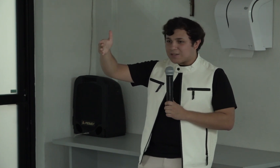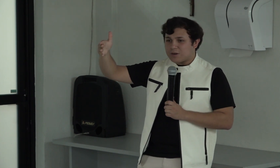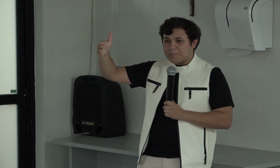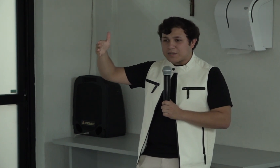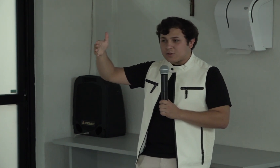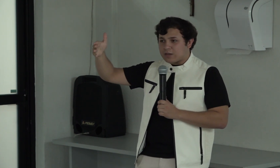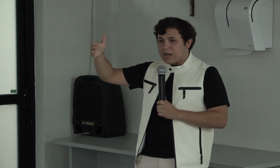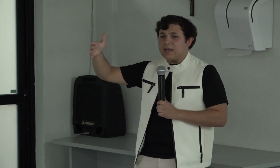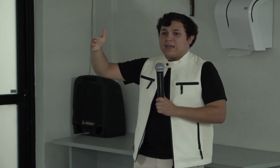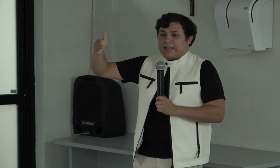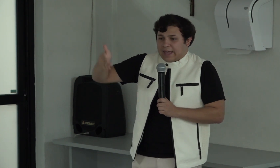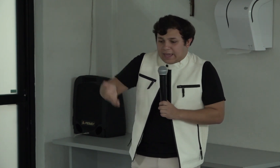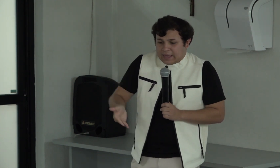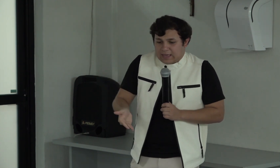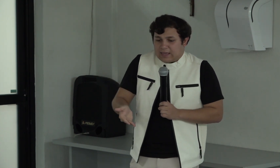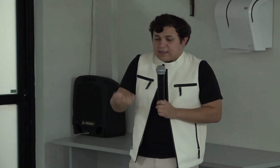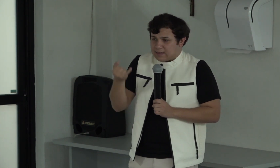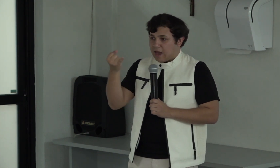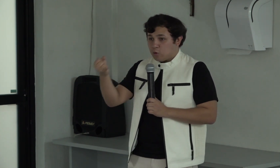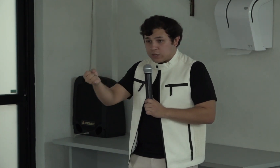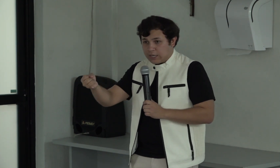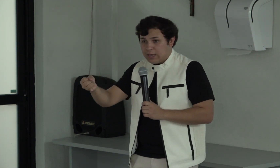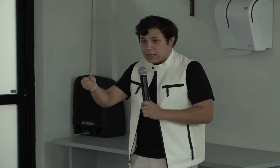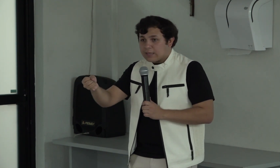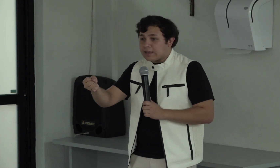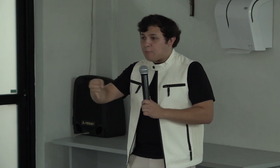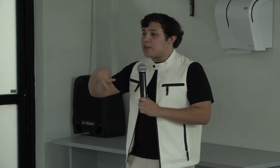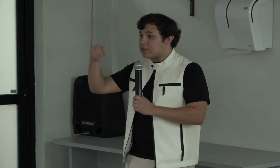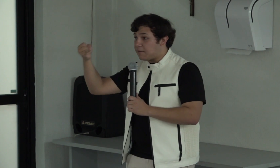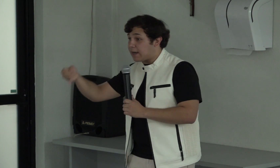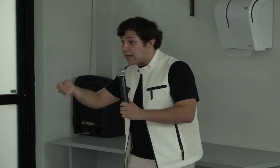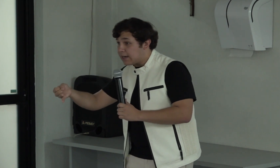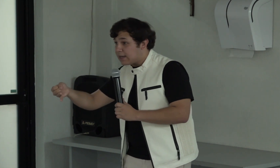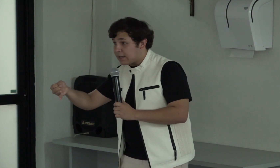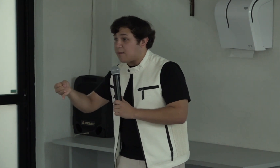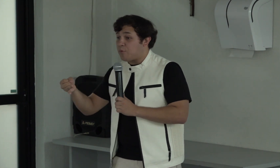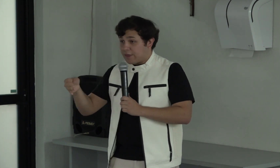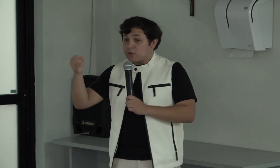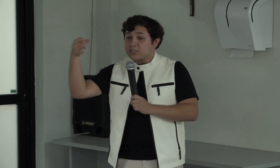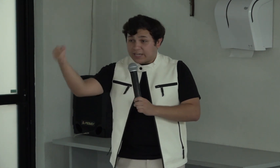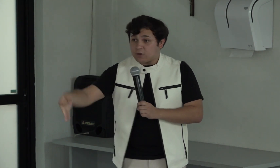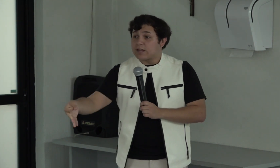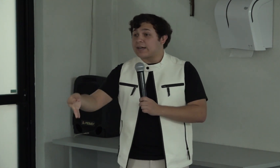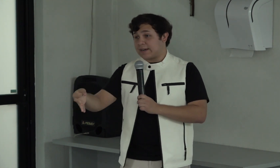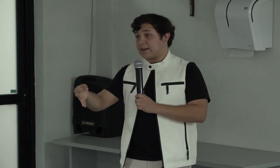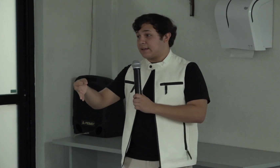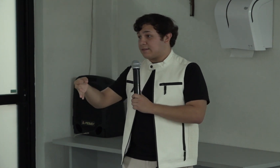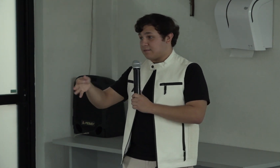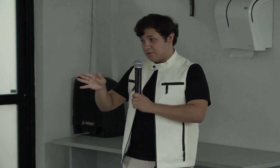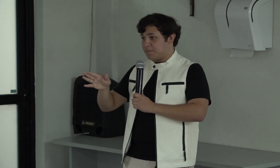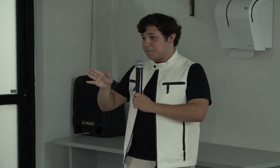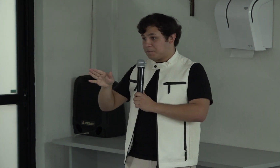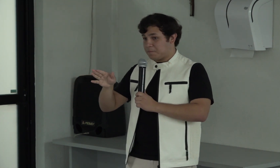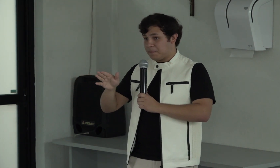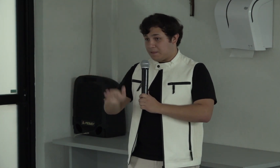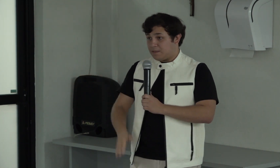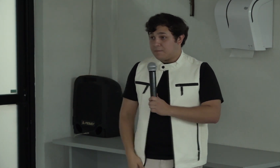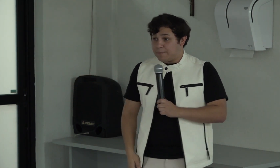una persona que sea útil, que pueda trabajar, que pueda conseguir una carrera, ¿no? Pero